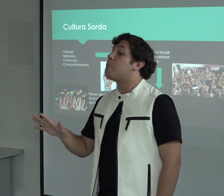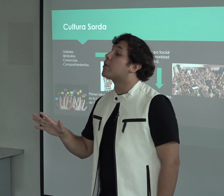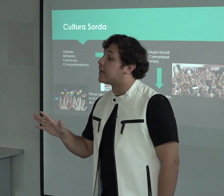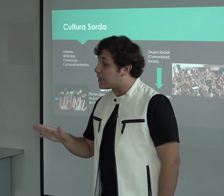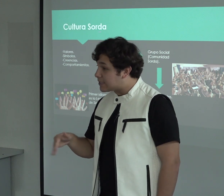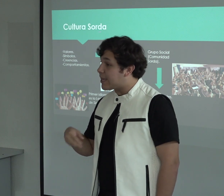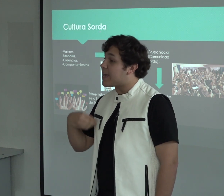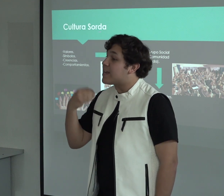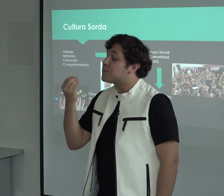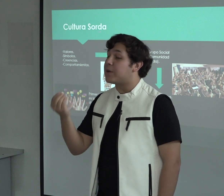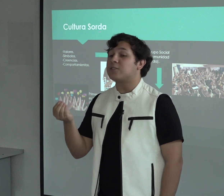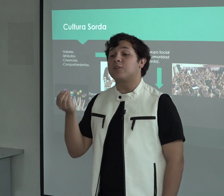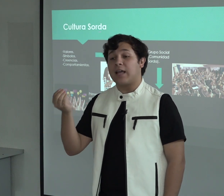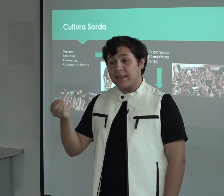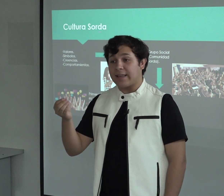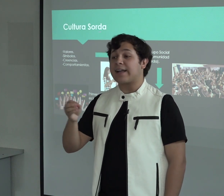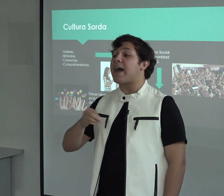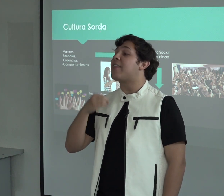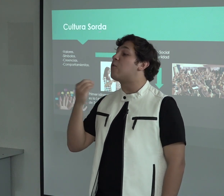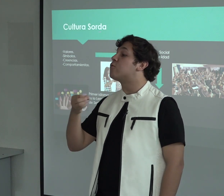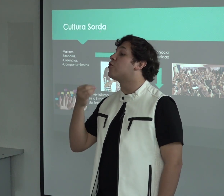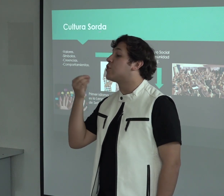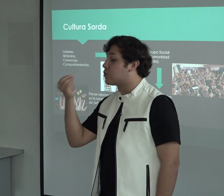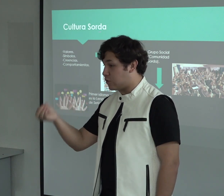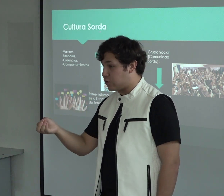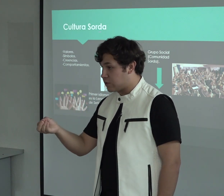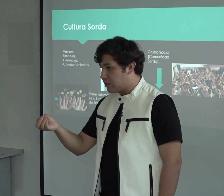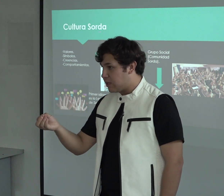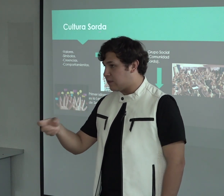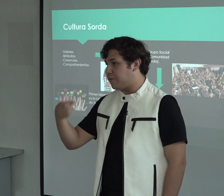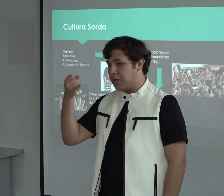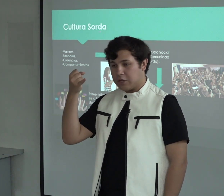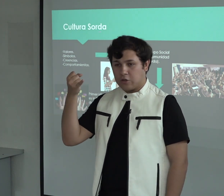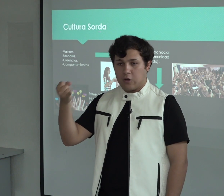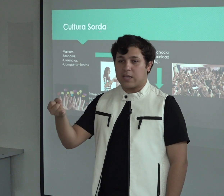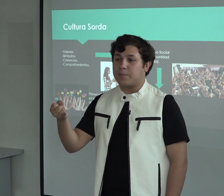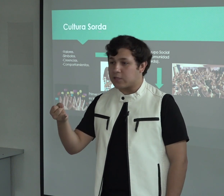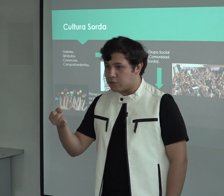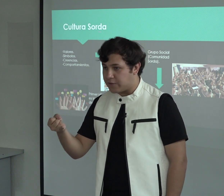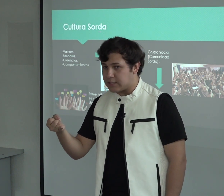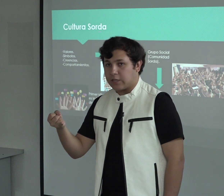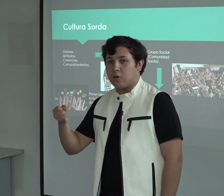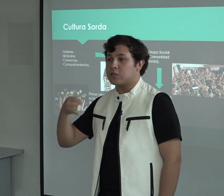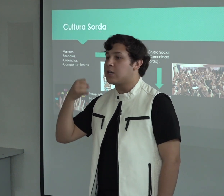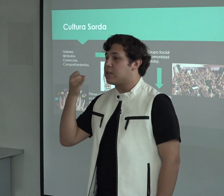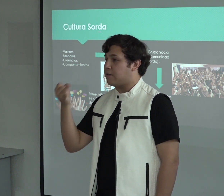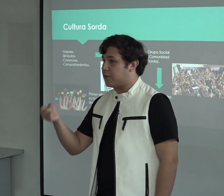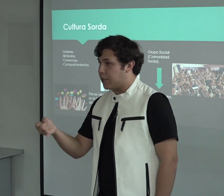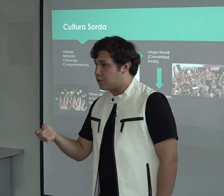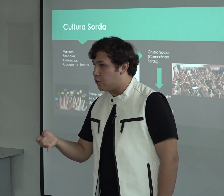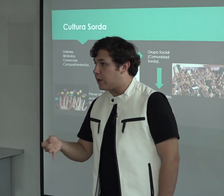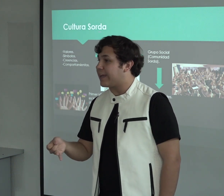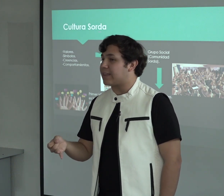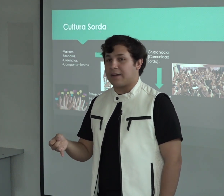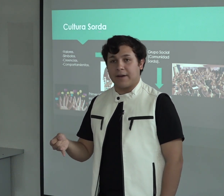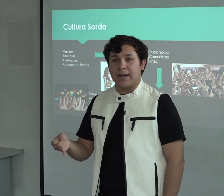porque la seña es personal de cada uno de nosotros, definiendo aspectos físicos, definiendo en qué